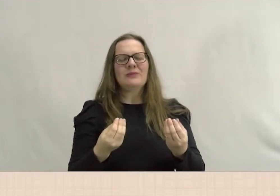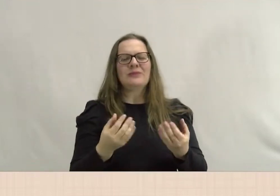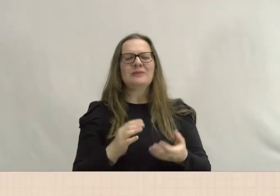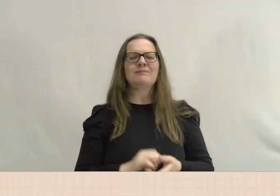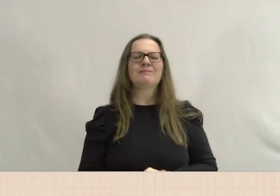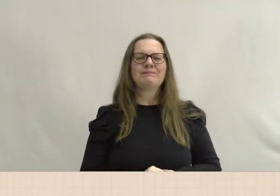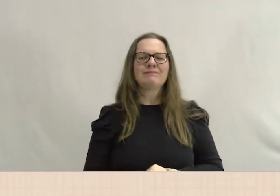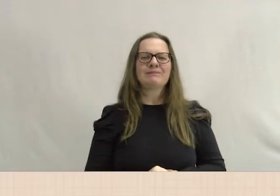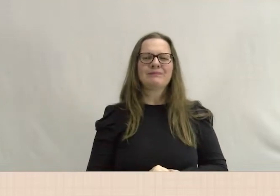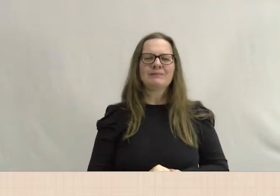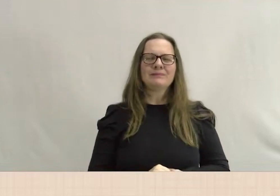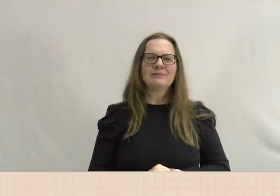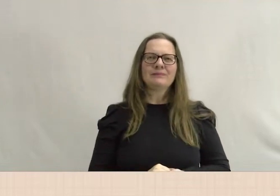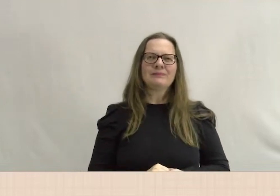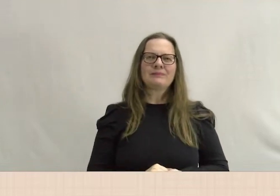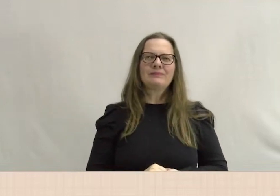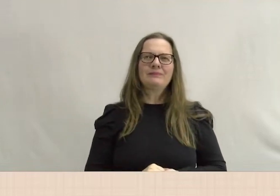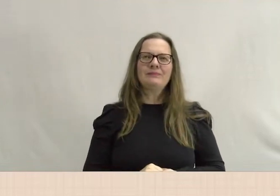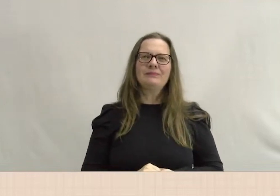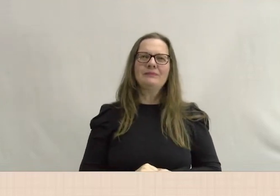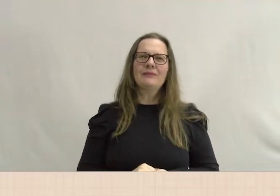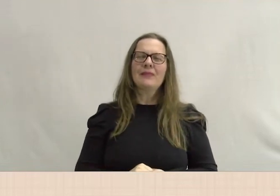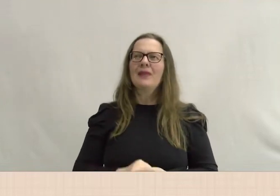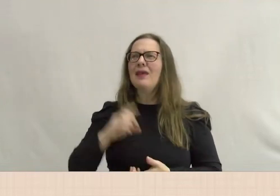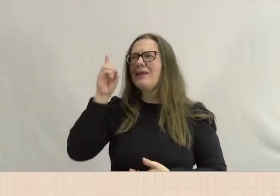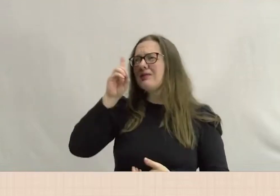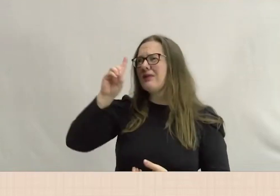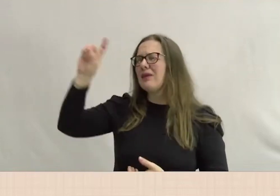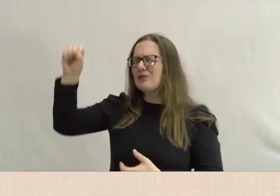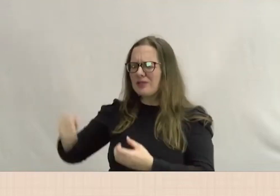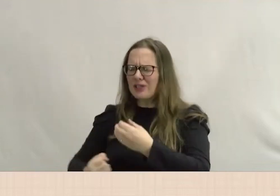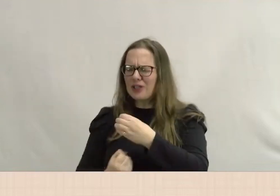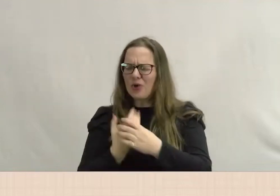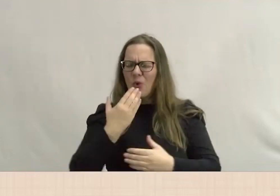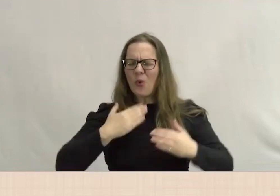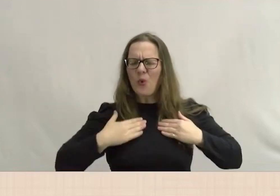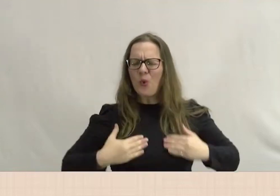O corpo, Deus criou para fazer a vontade de Deus.